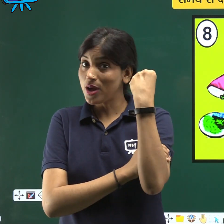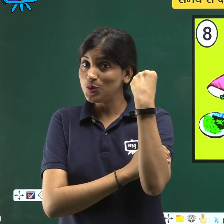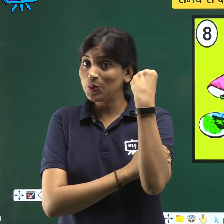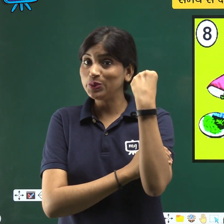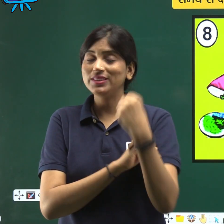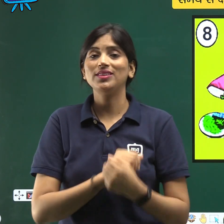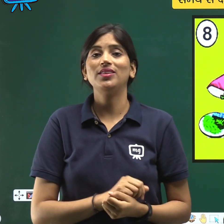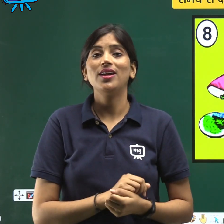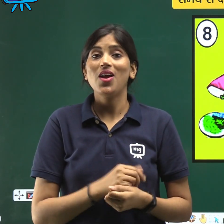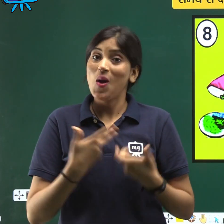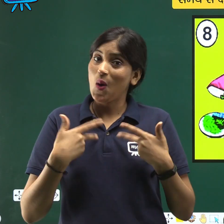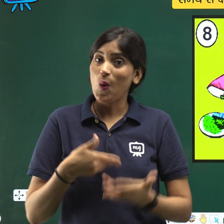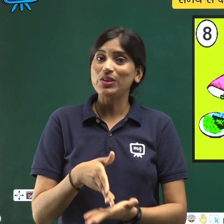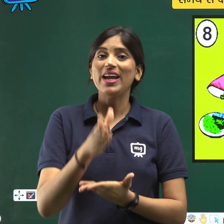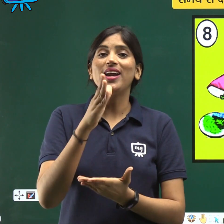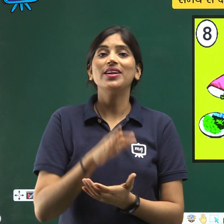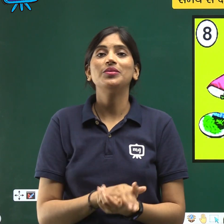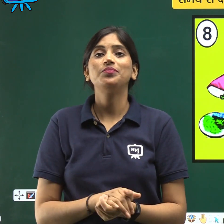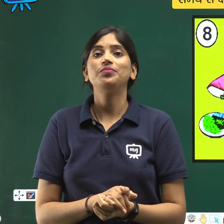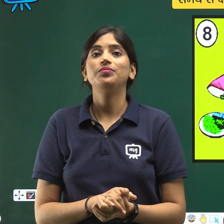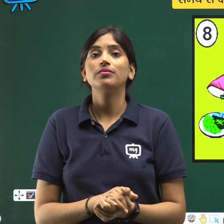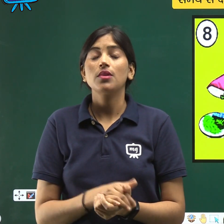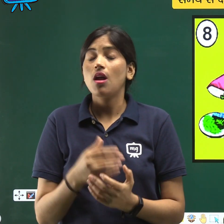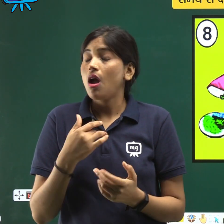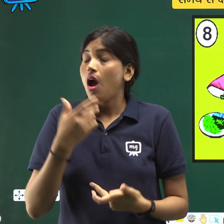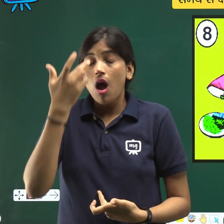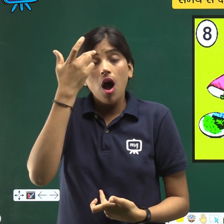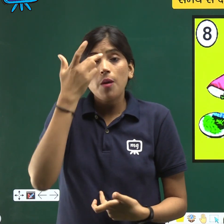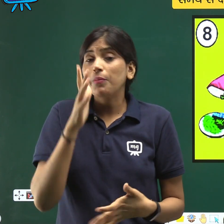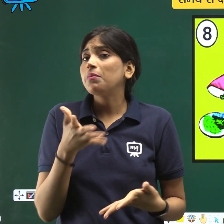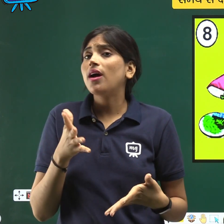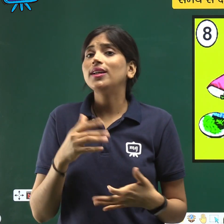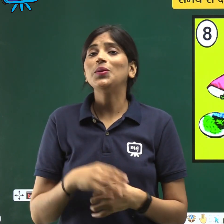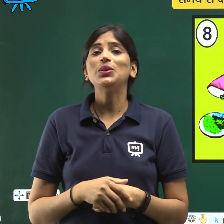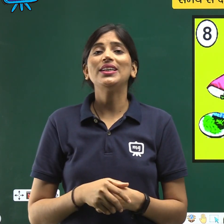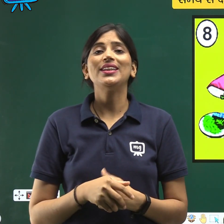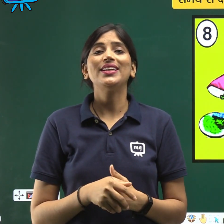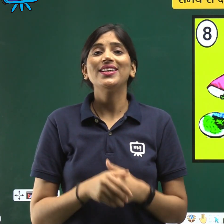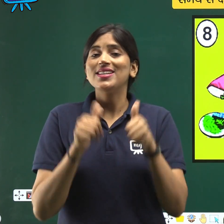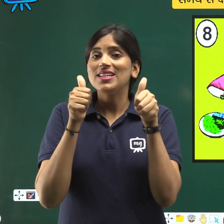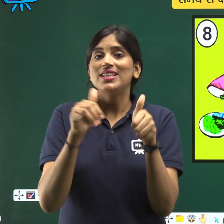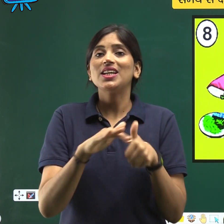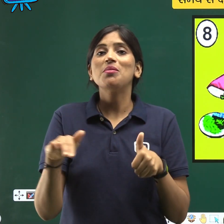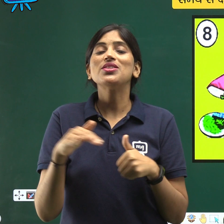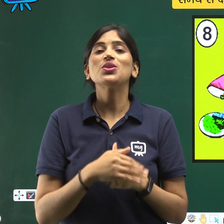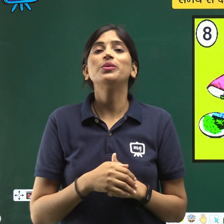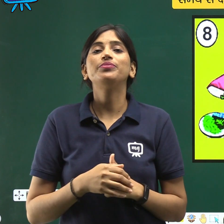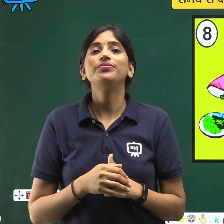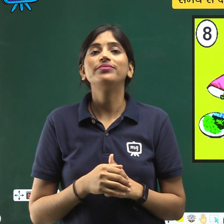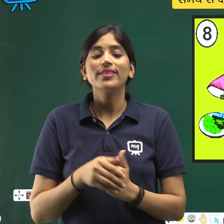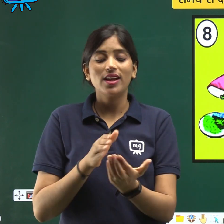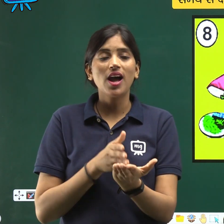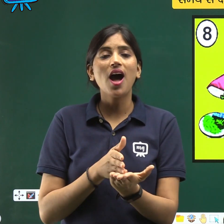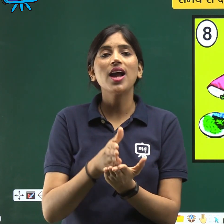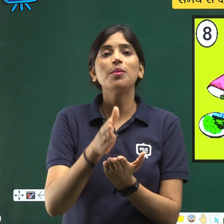मजबूत होता है, हम बीमार नहीं होते। ठीक है बच्चों,